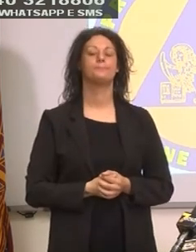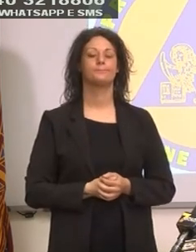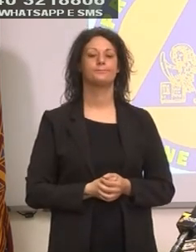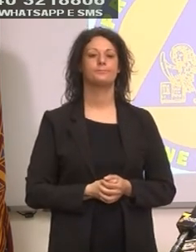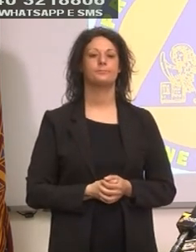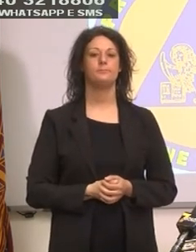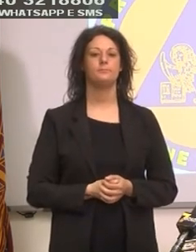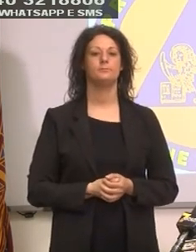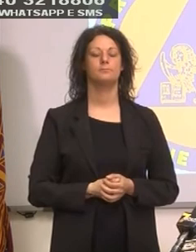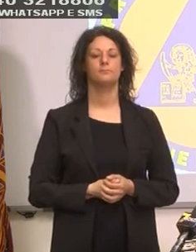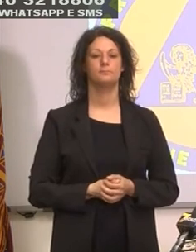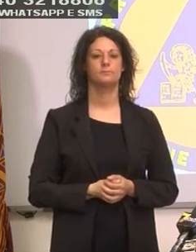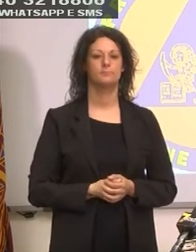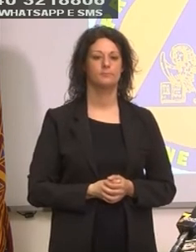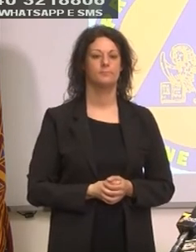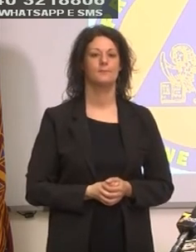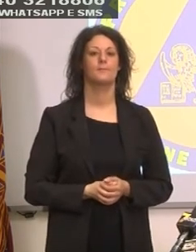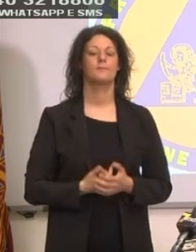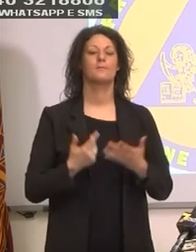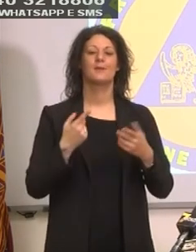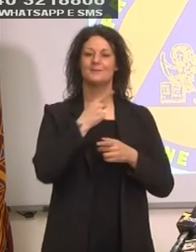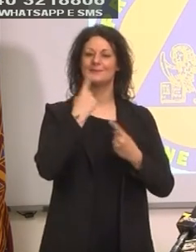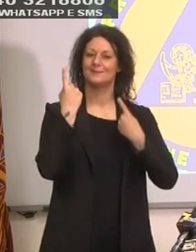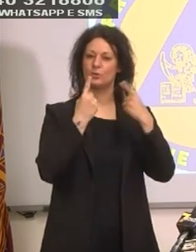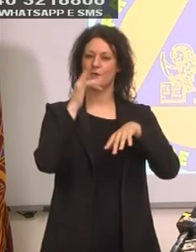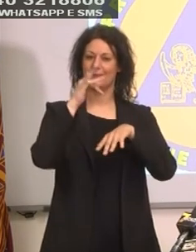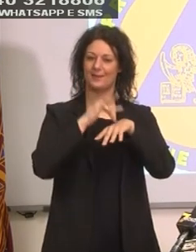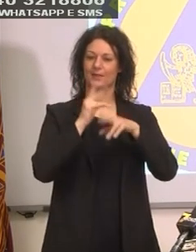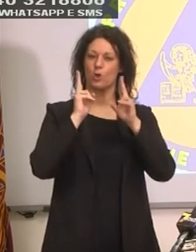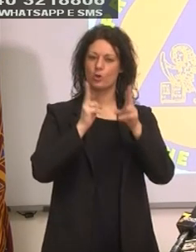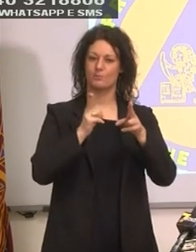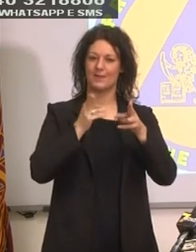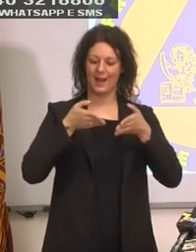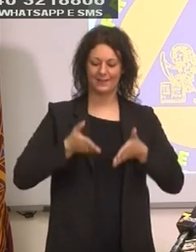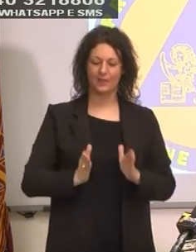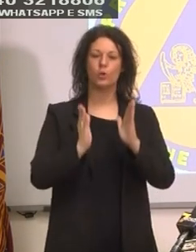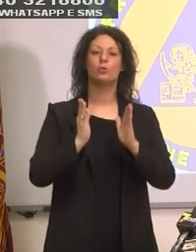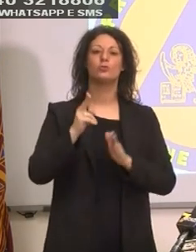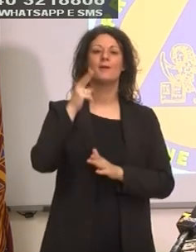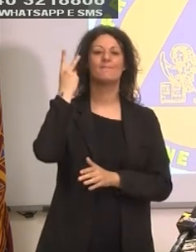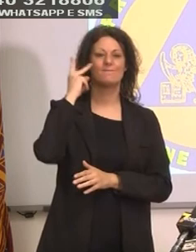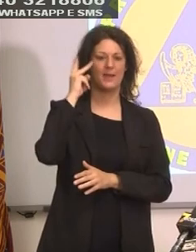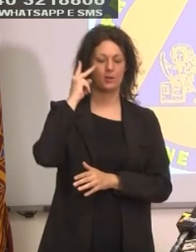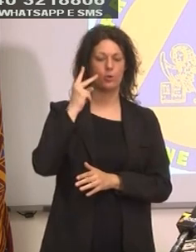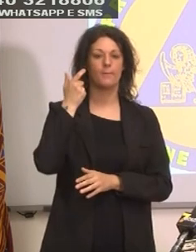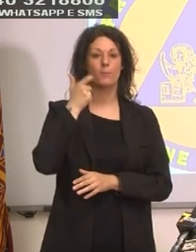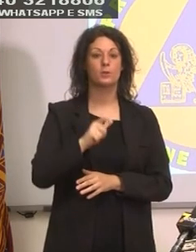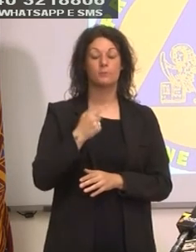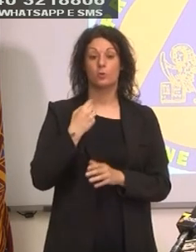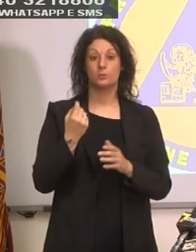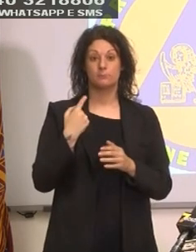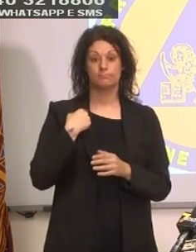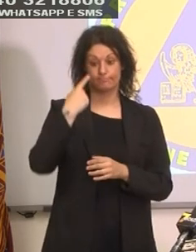spannometricamente, quindi prendete i dati, è una situazione che noi abbiamo appreso giovedì scorso,